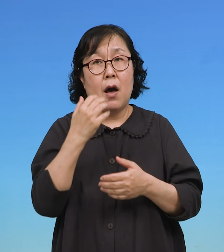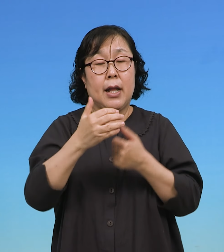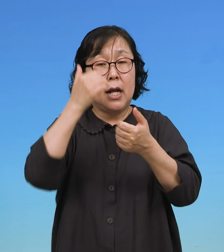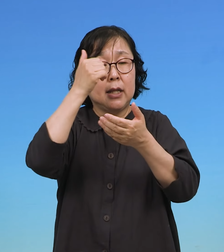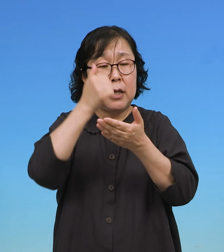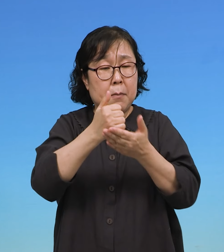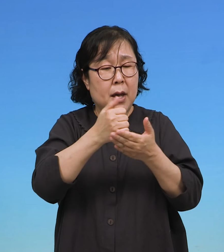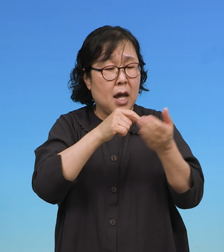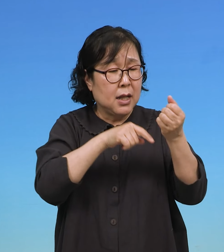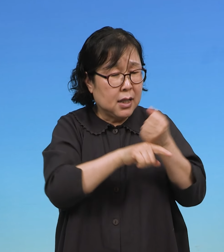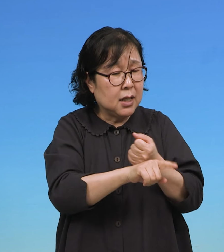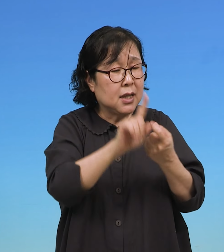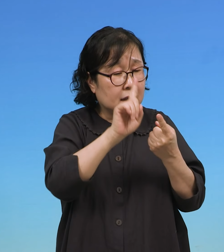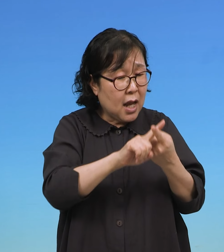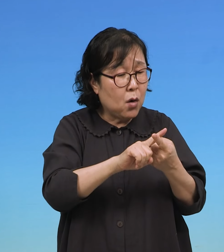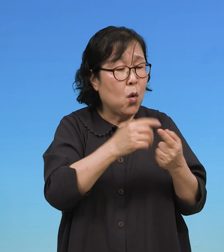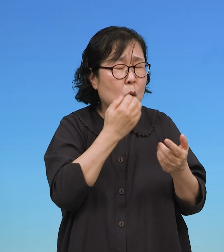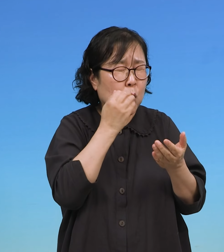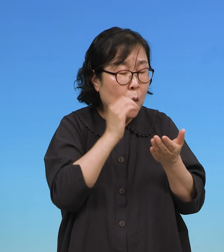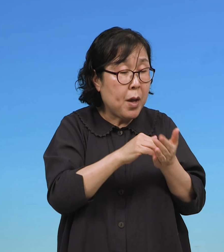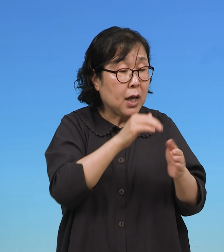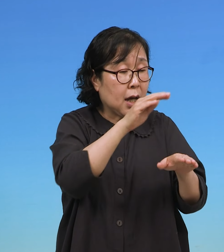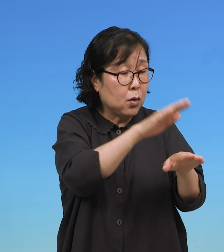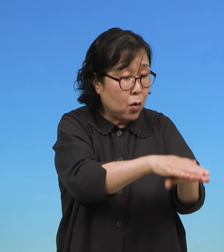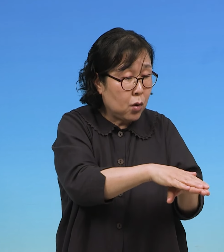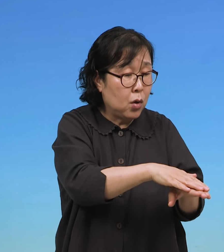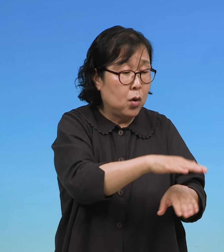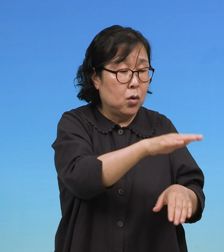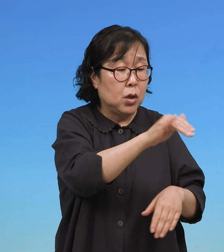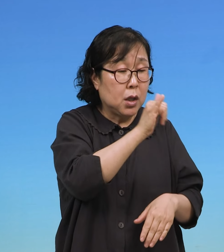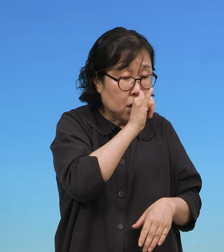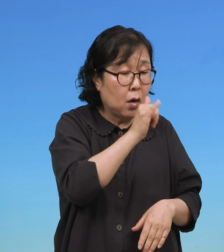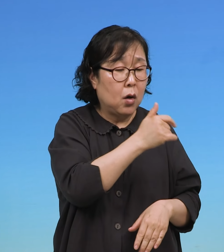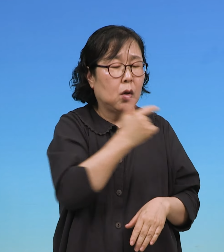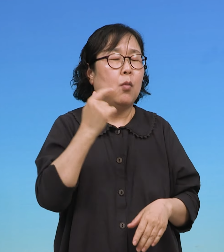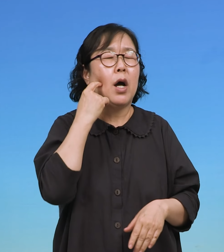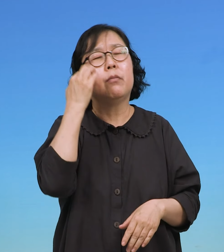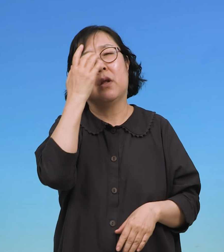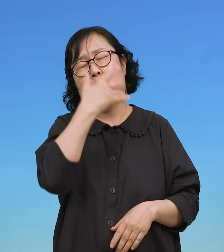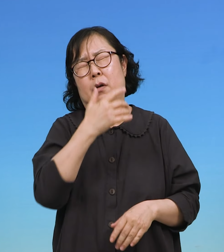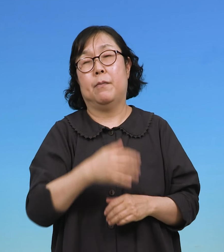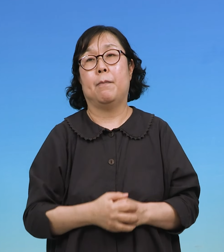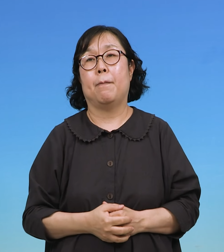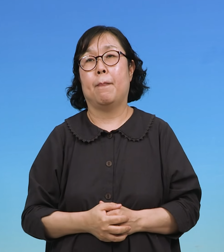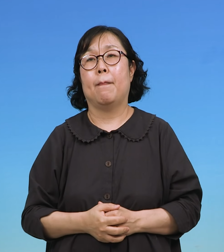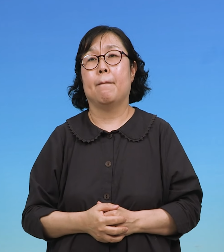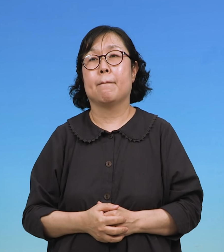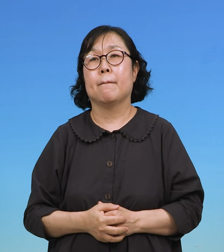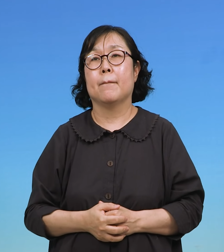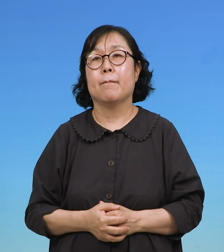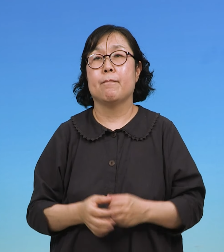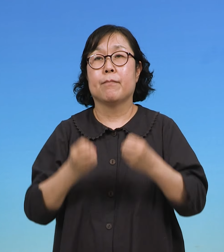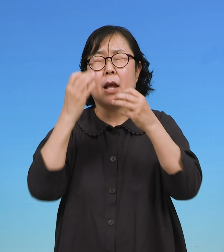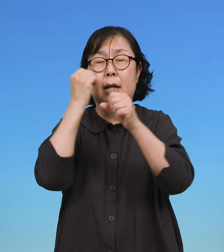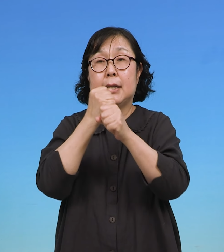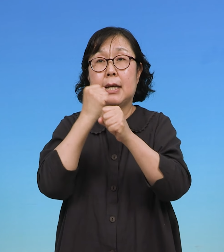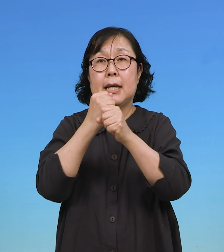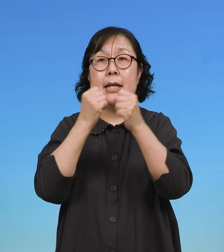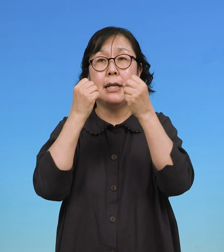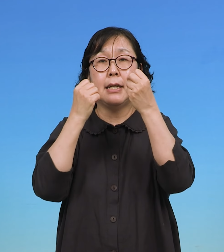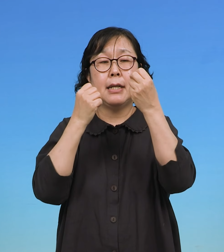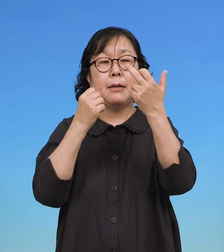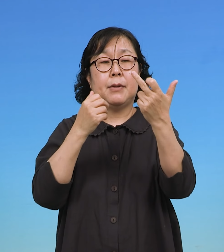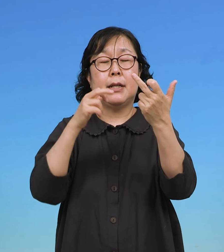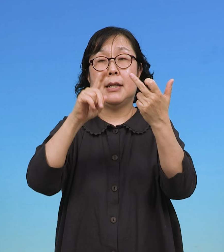창조주 하나님의 의도하심에 여기에 있는 돌멩이는 아름다운 거예요. 여러분이 17장에서